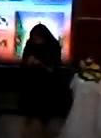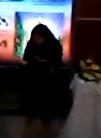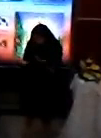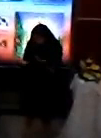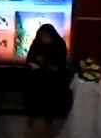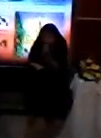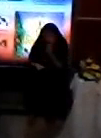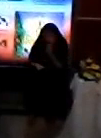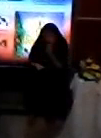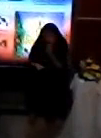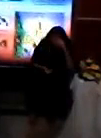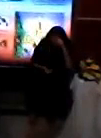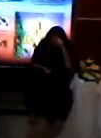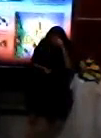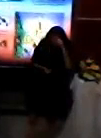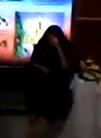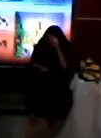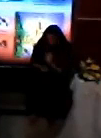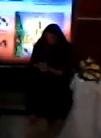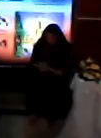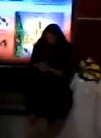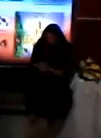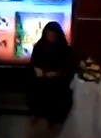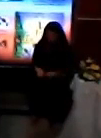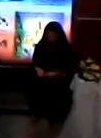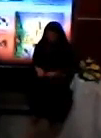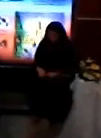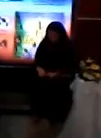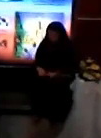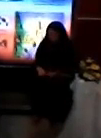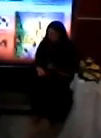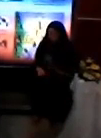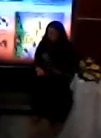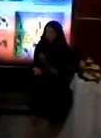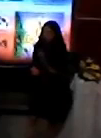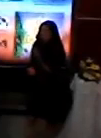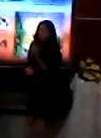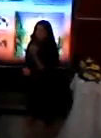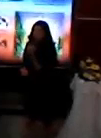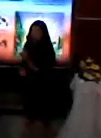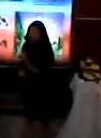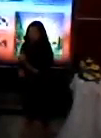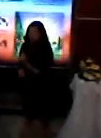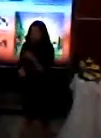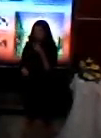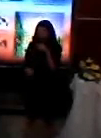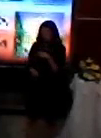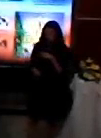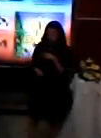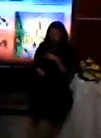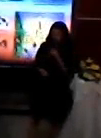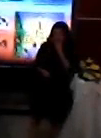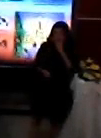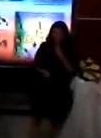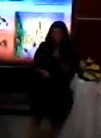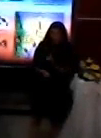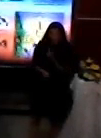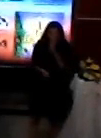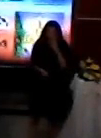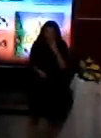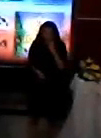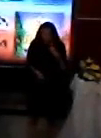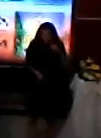7? Y ahora viene la segunda pregunta. ¿Es mucho lo que te ofrece Dios si estás